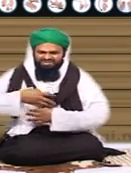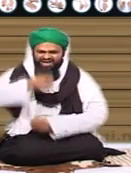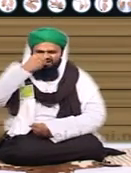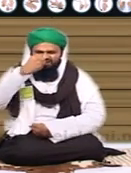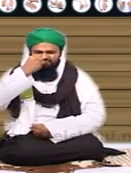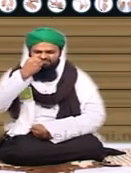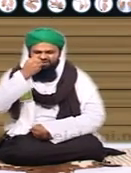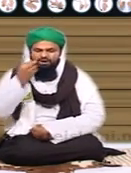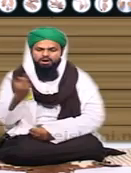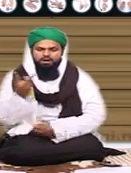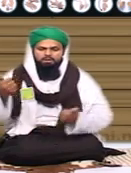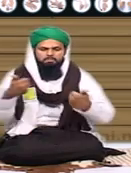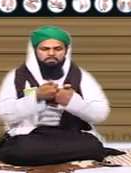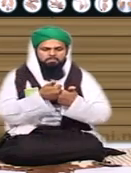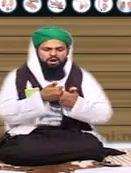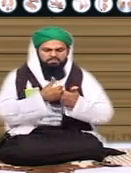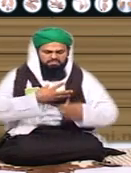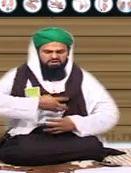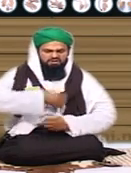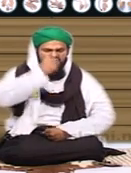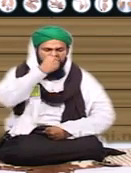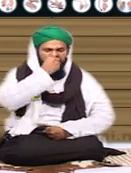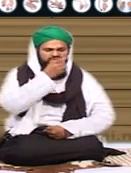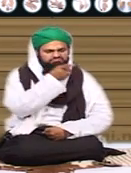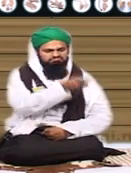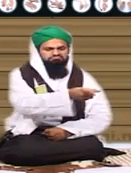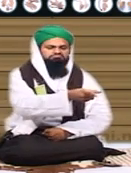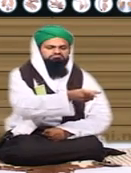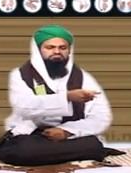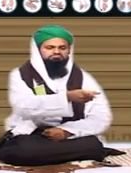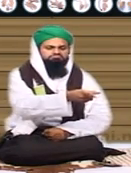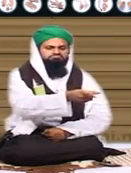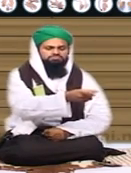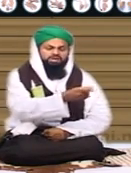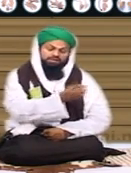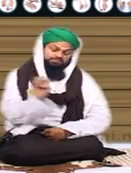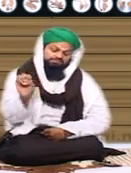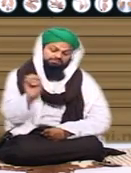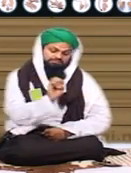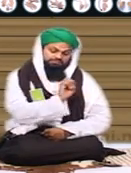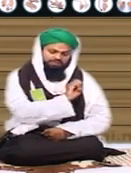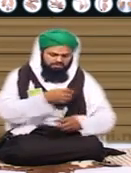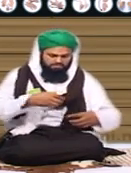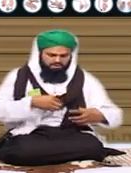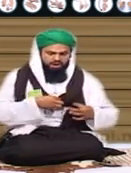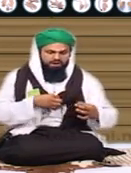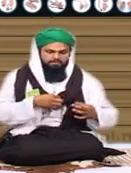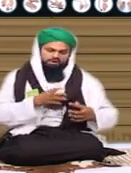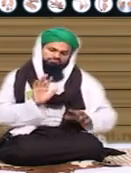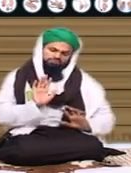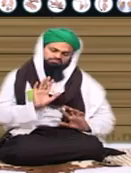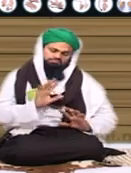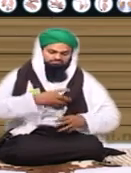اٹھا کر جو کفن دیا جاتا ہے, بے عین ہی وہی کفن وہی کپڑا، ایک اکنی